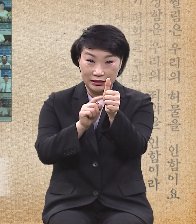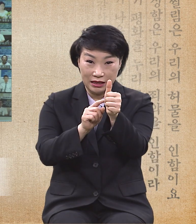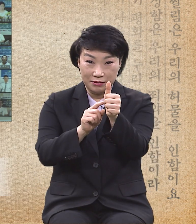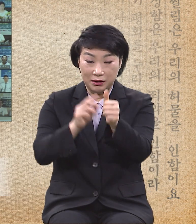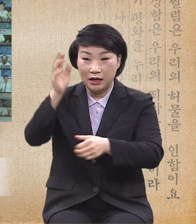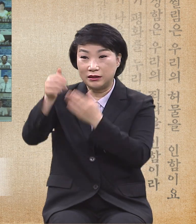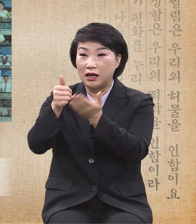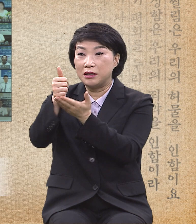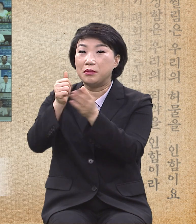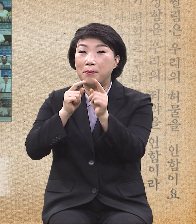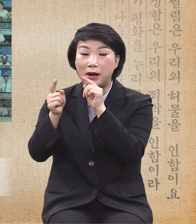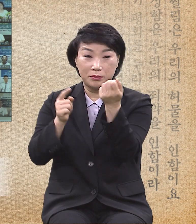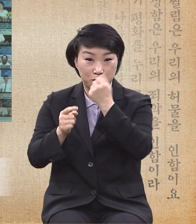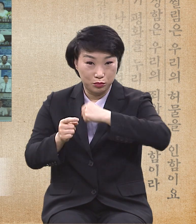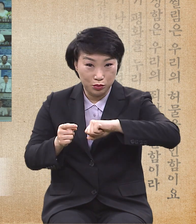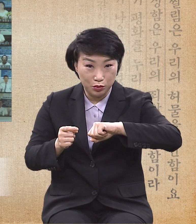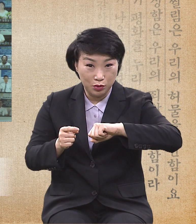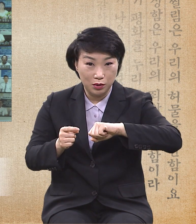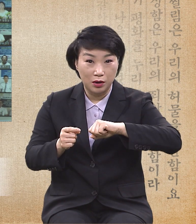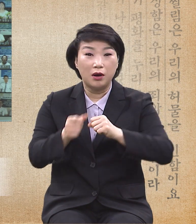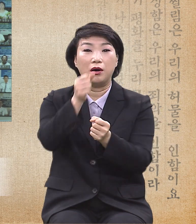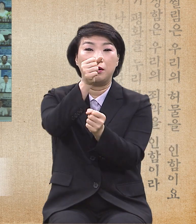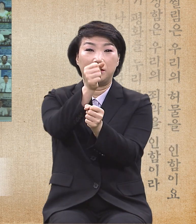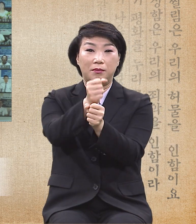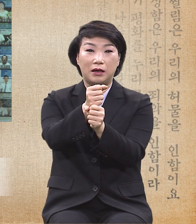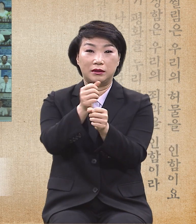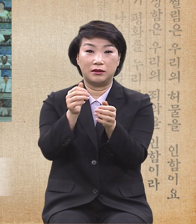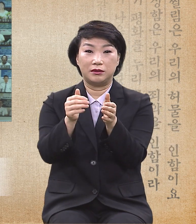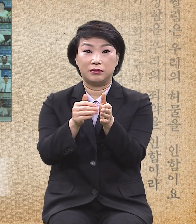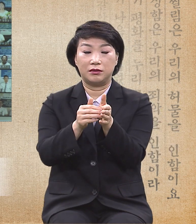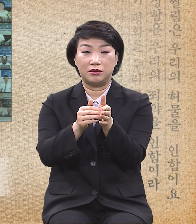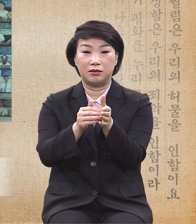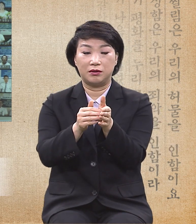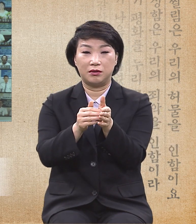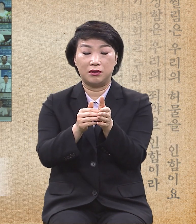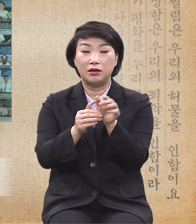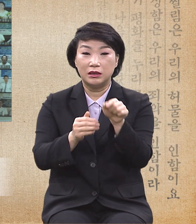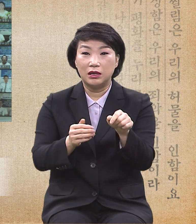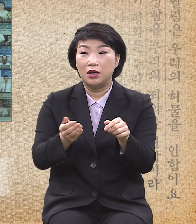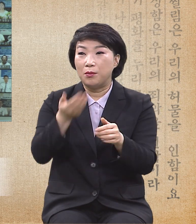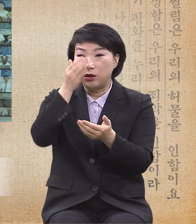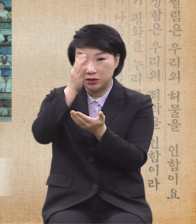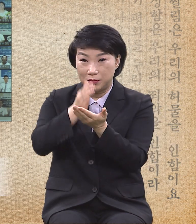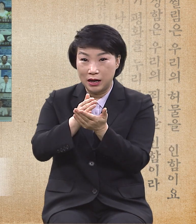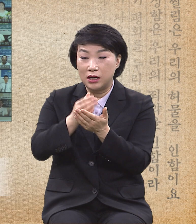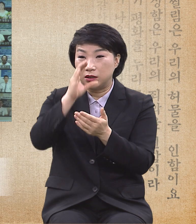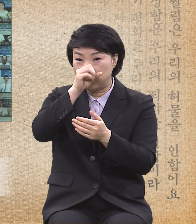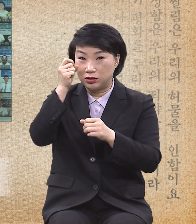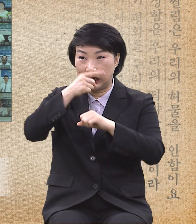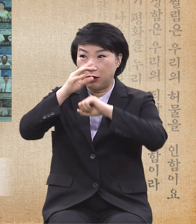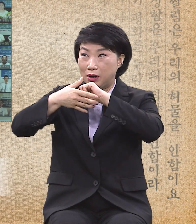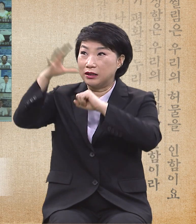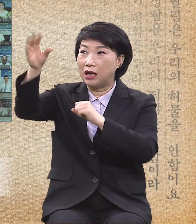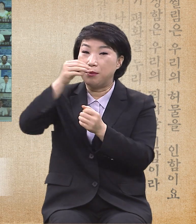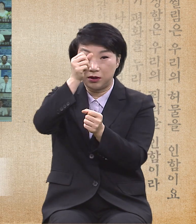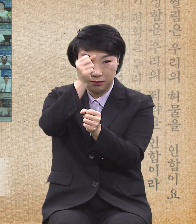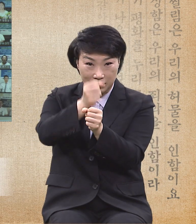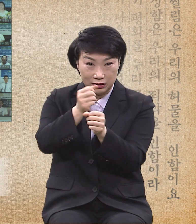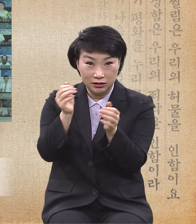하나님 말씀에 불순종하게 만들고 먹지 말라를 실과를 먹게